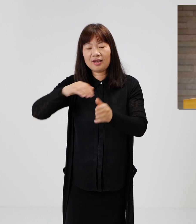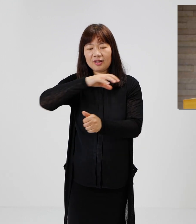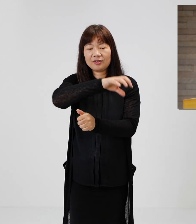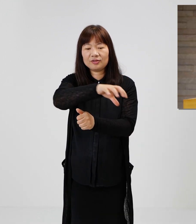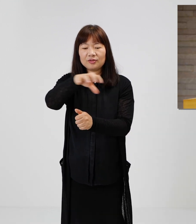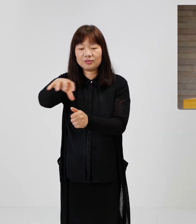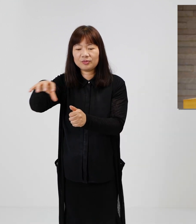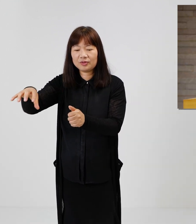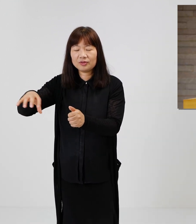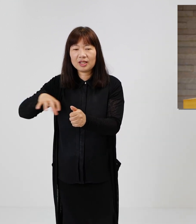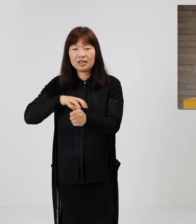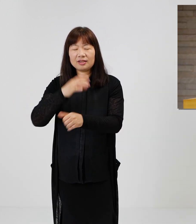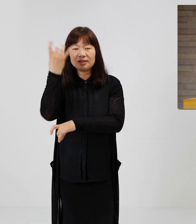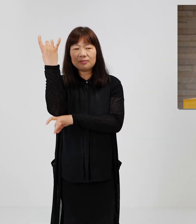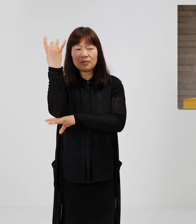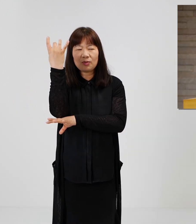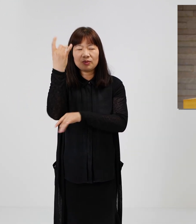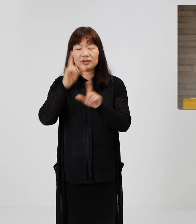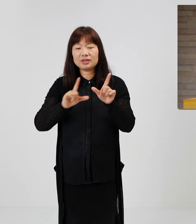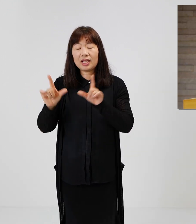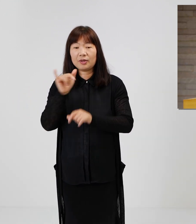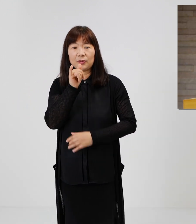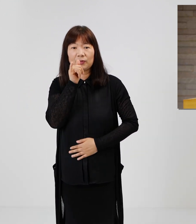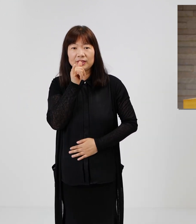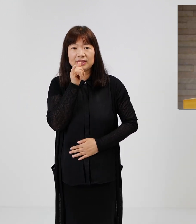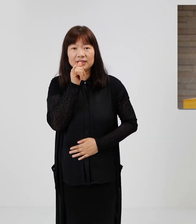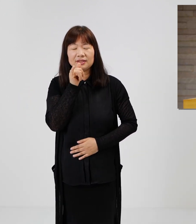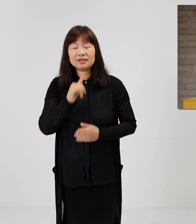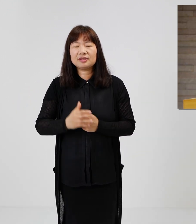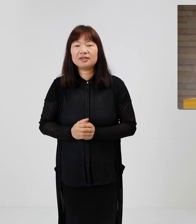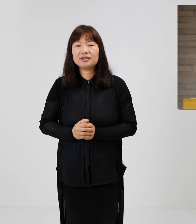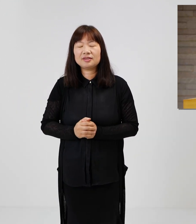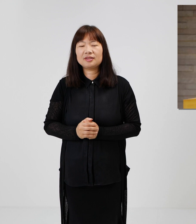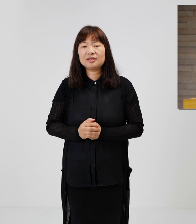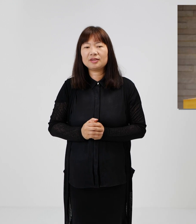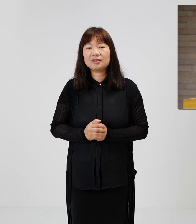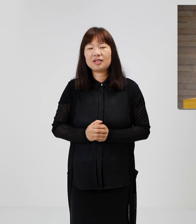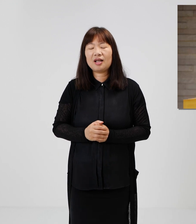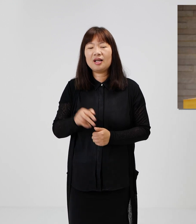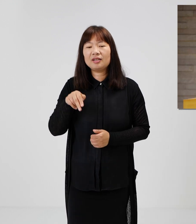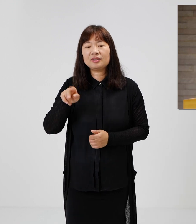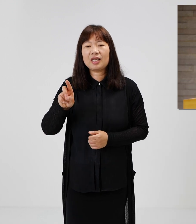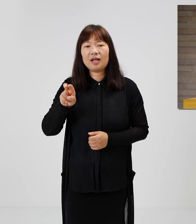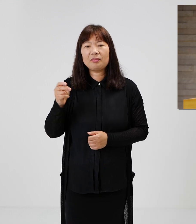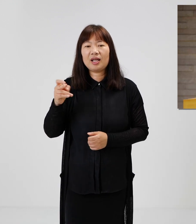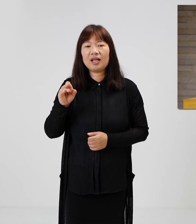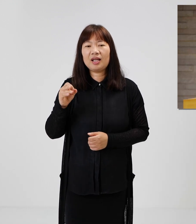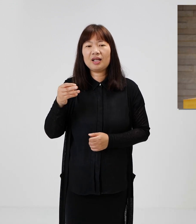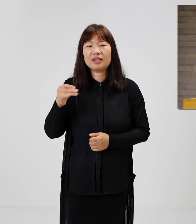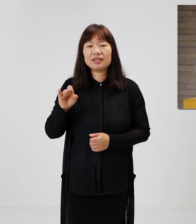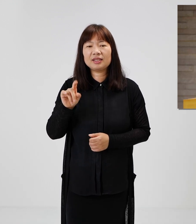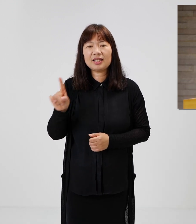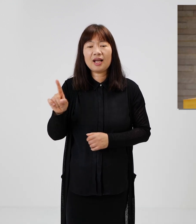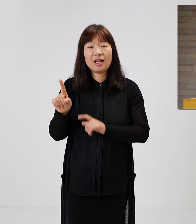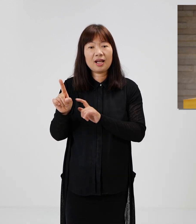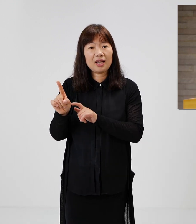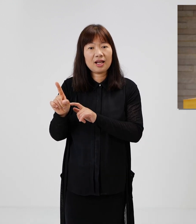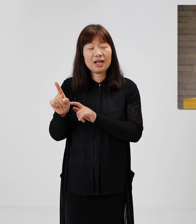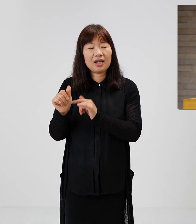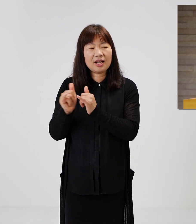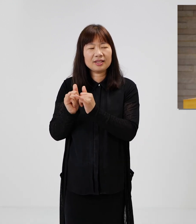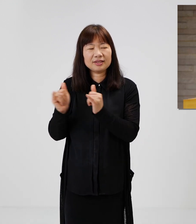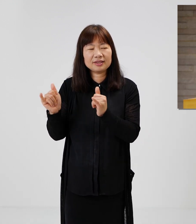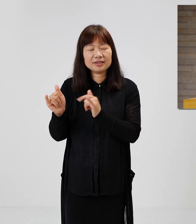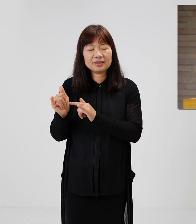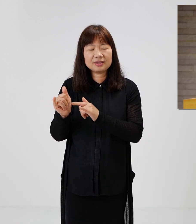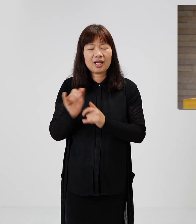주변 기본적으로 살고 있던 특별히 사마리아족들, 그들은